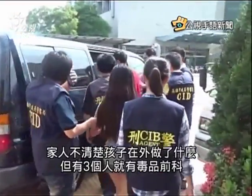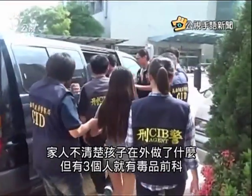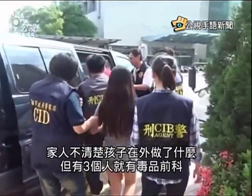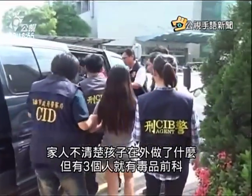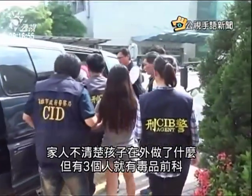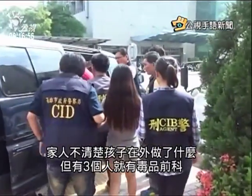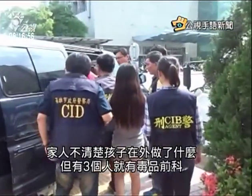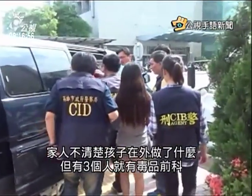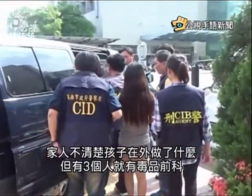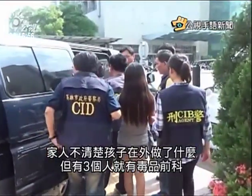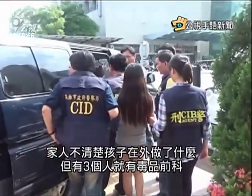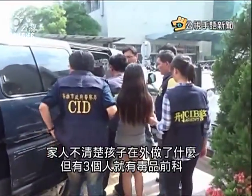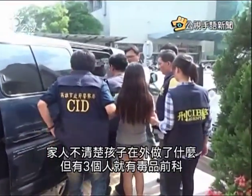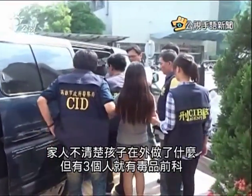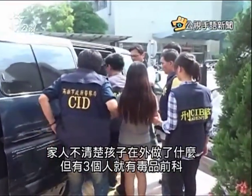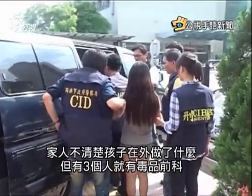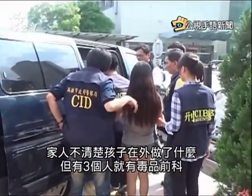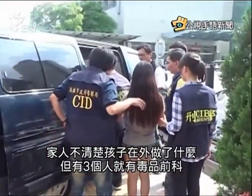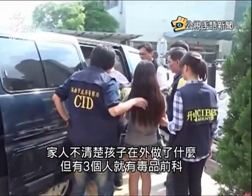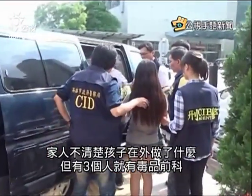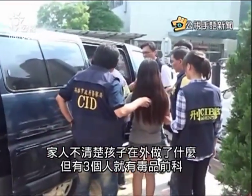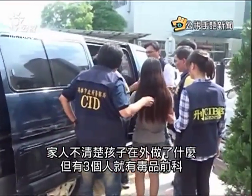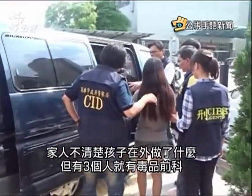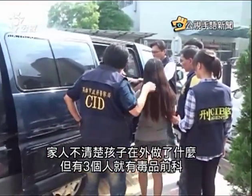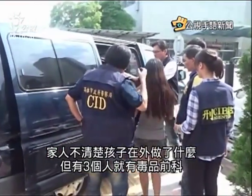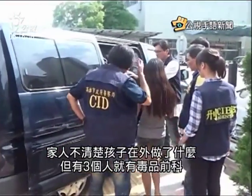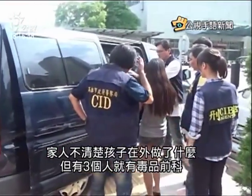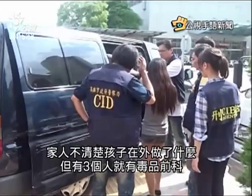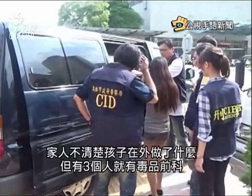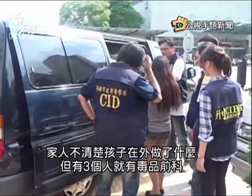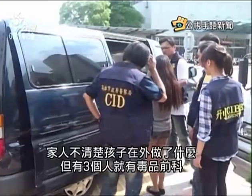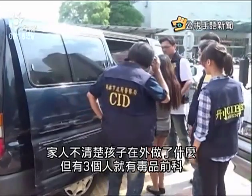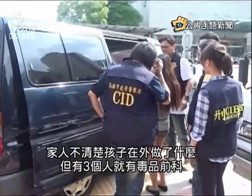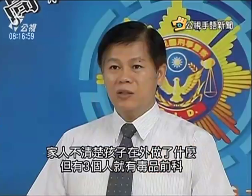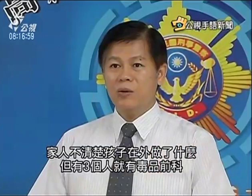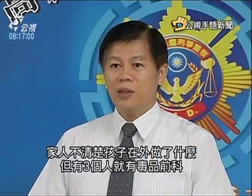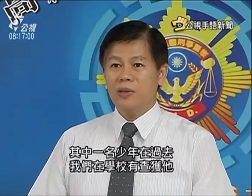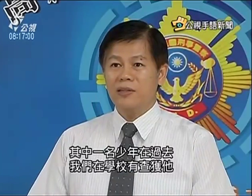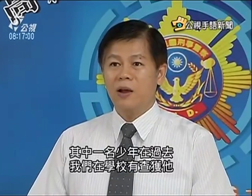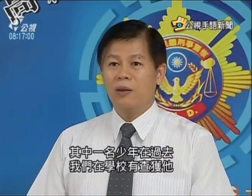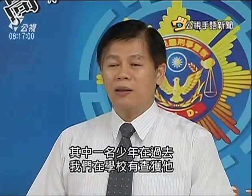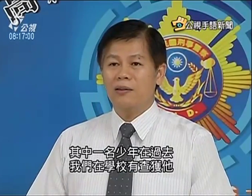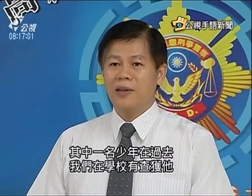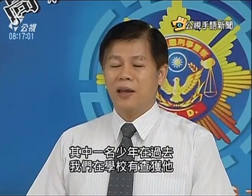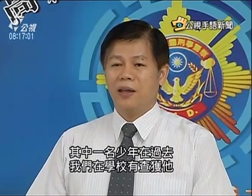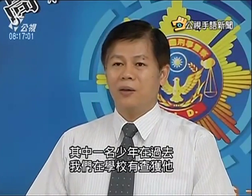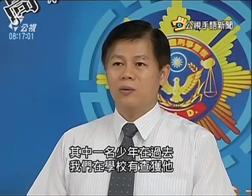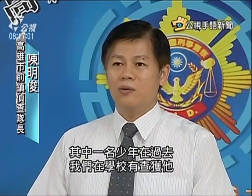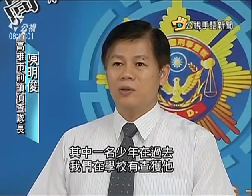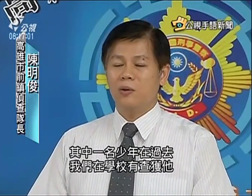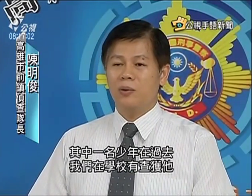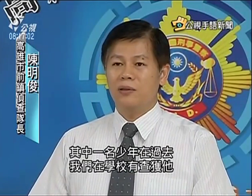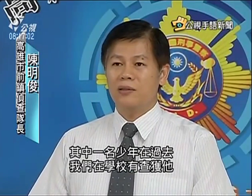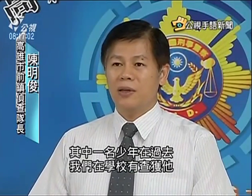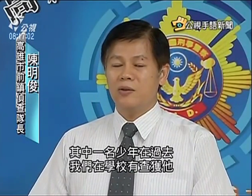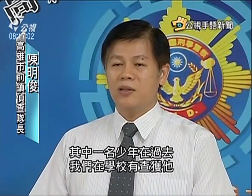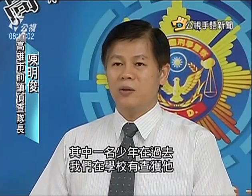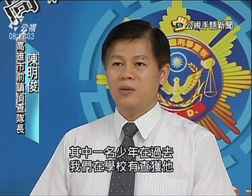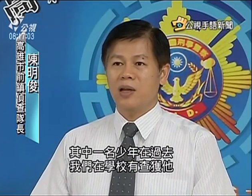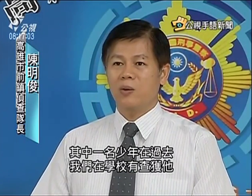清楚孩子在外做了什么，但有3个人就有毒品前科。 其中一名少年在过去我们在学校有查过